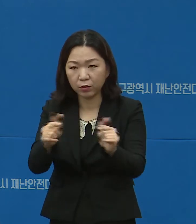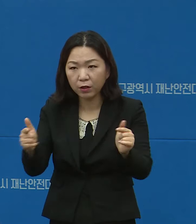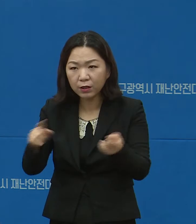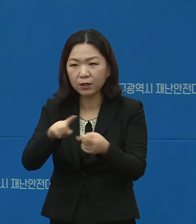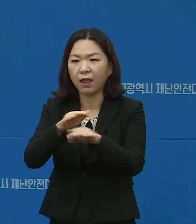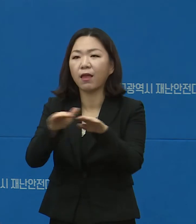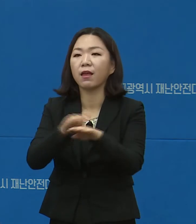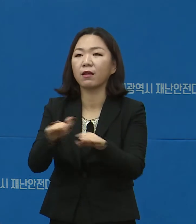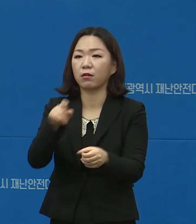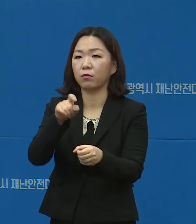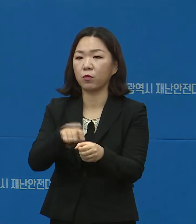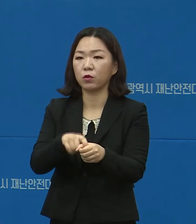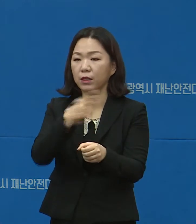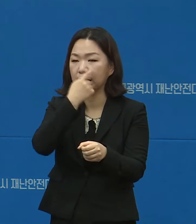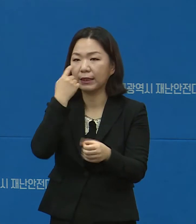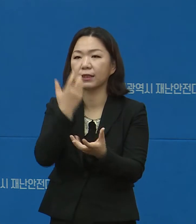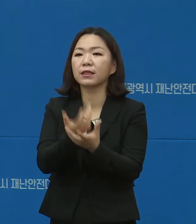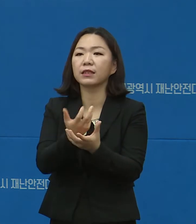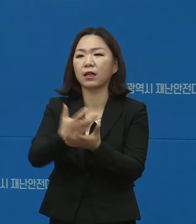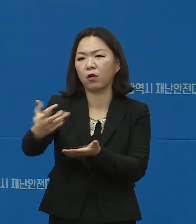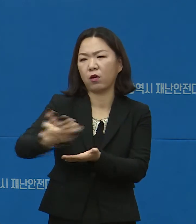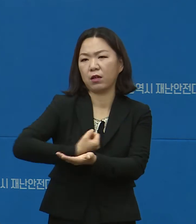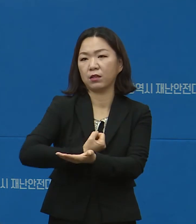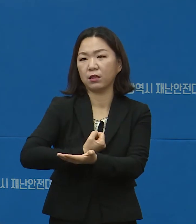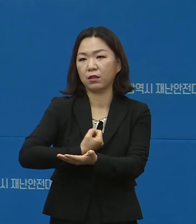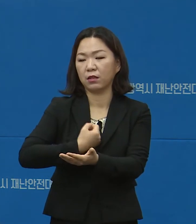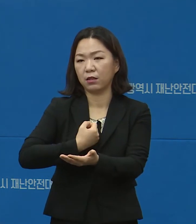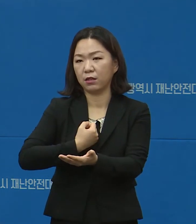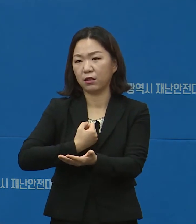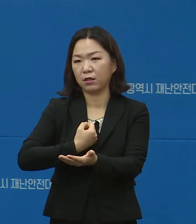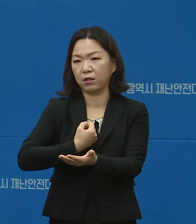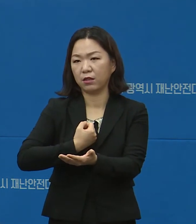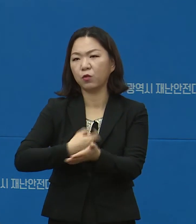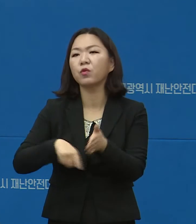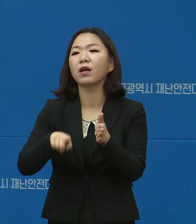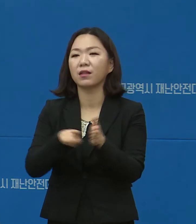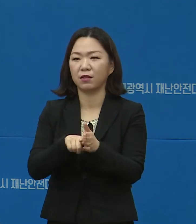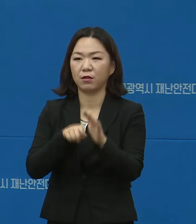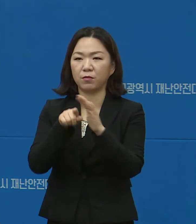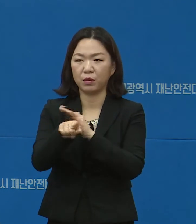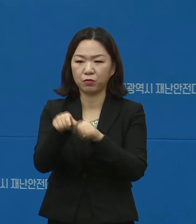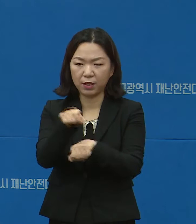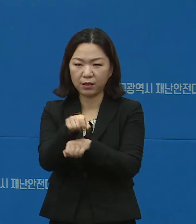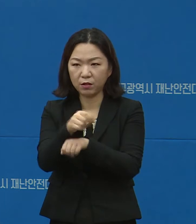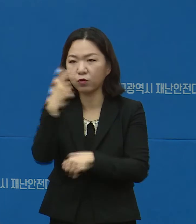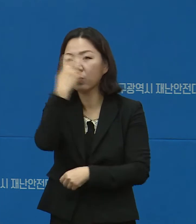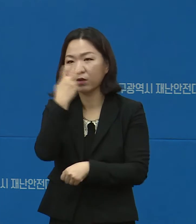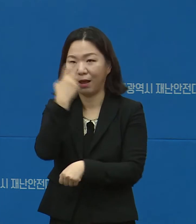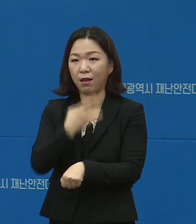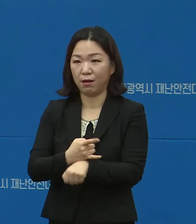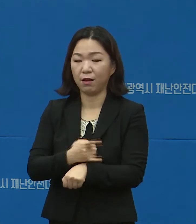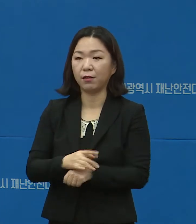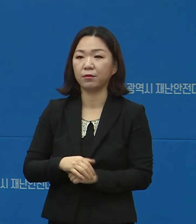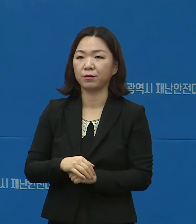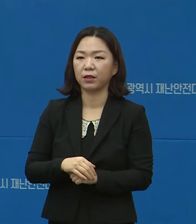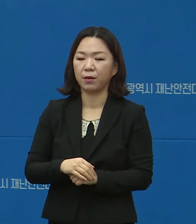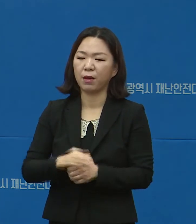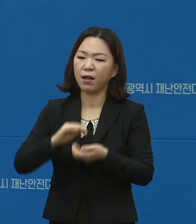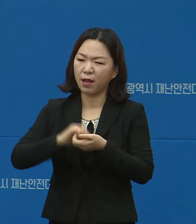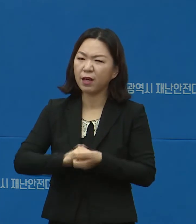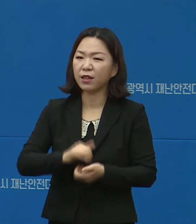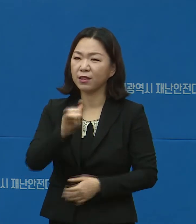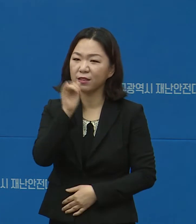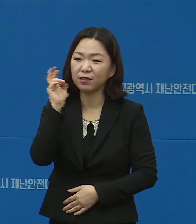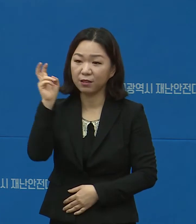위한 그러한 증빙 자료들을 확보하기 위한 차원입니다. 행정조사는 한계가 분명히